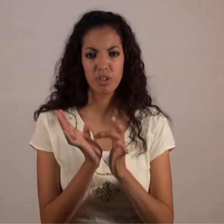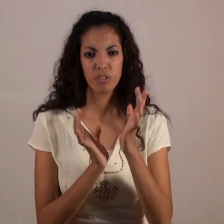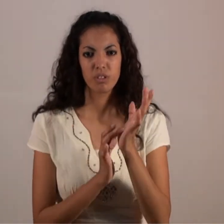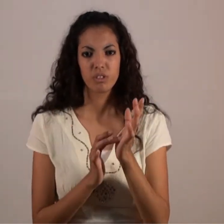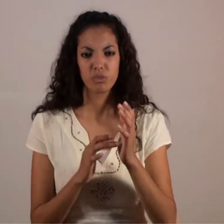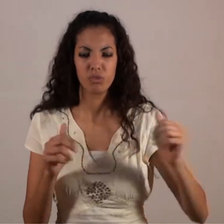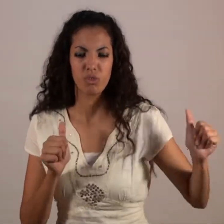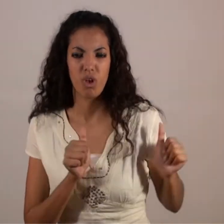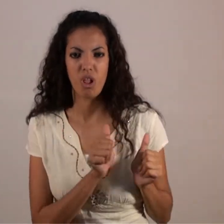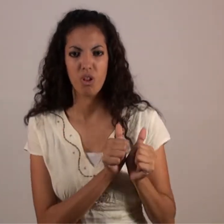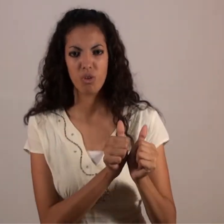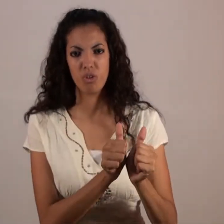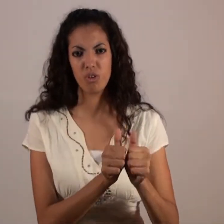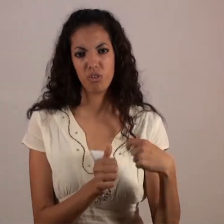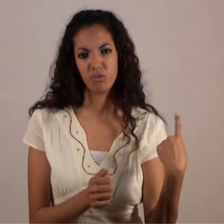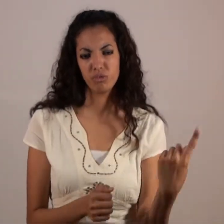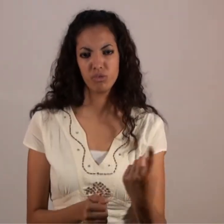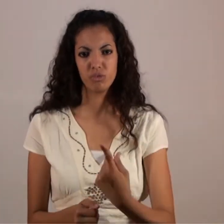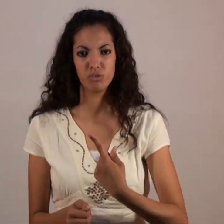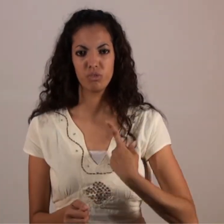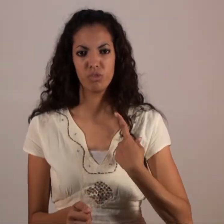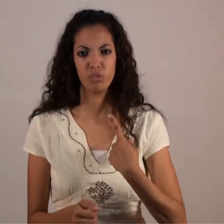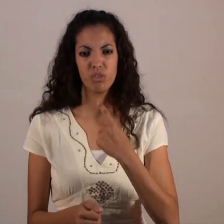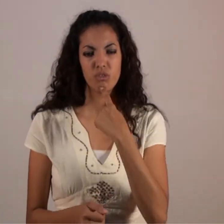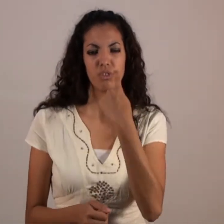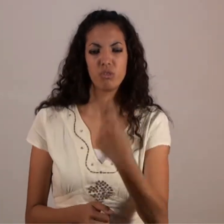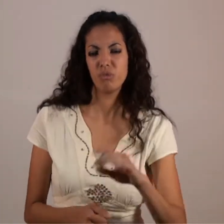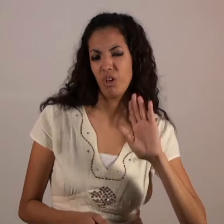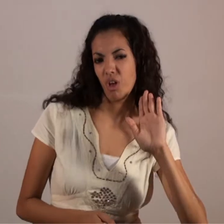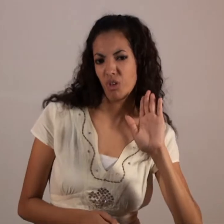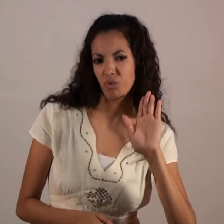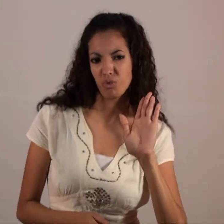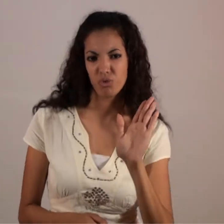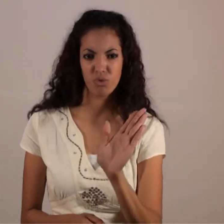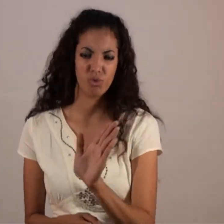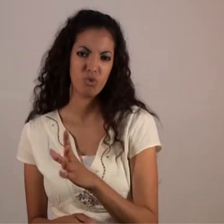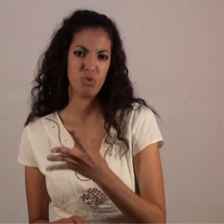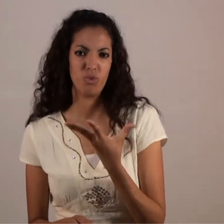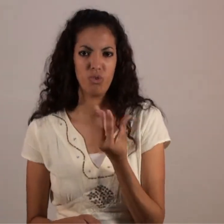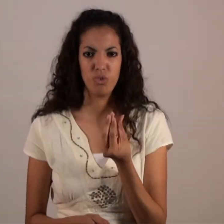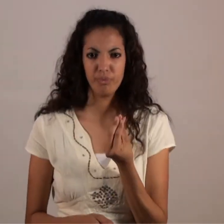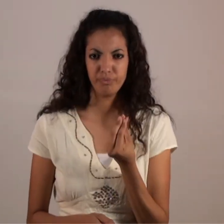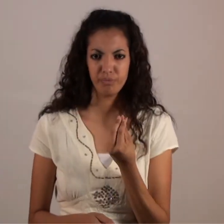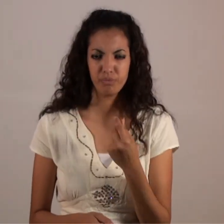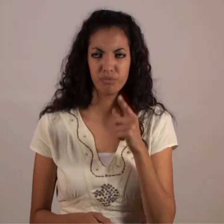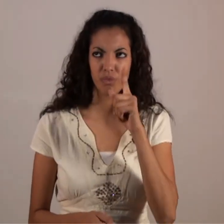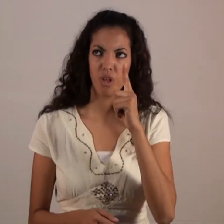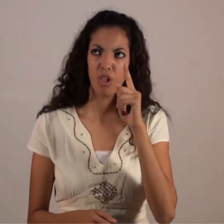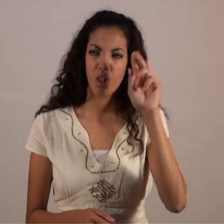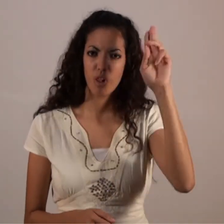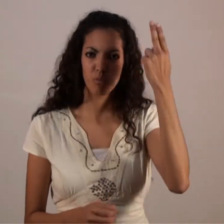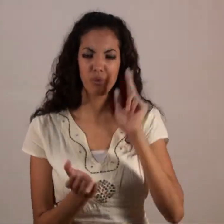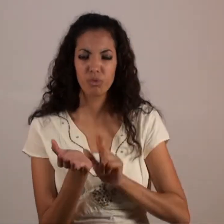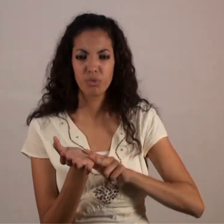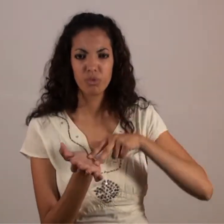lado. Jesús es la respuesta a cualquier temor de condenación, porque Él murió, resucitó y está